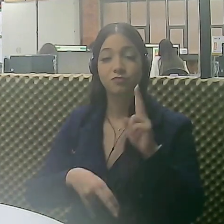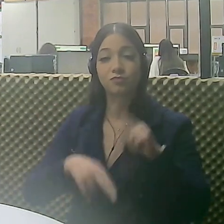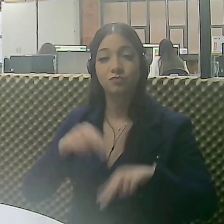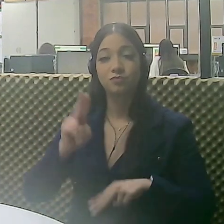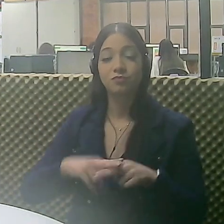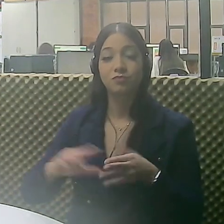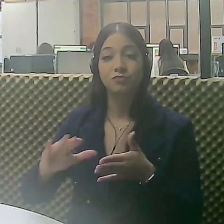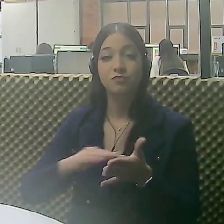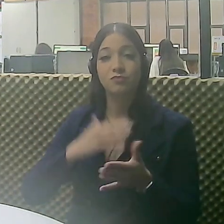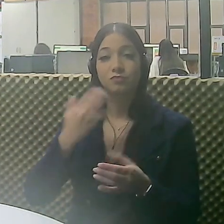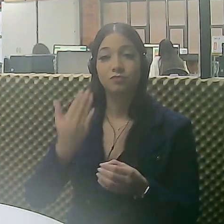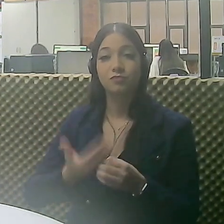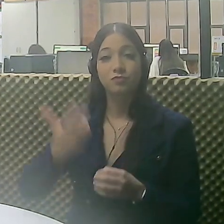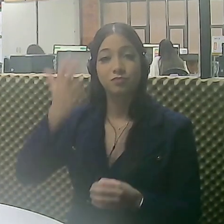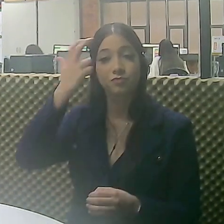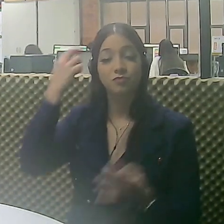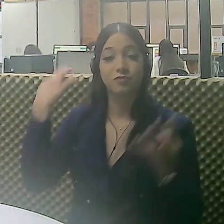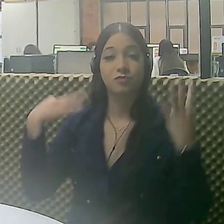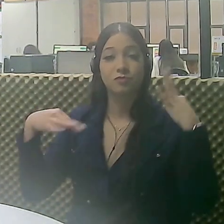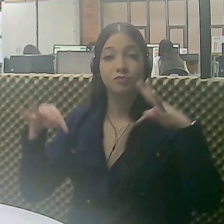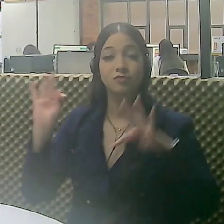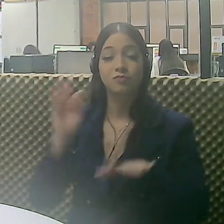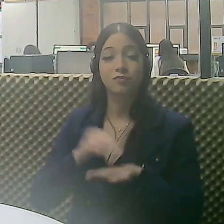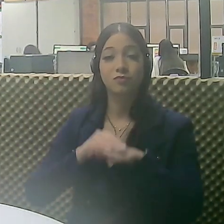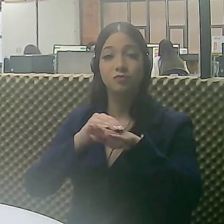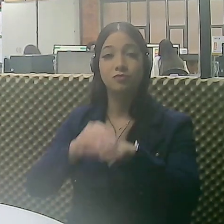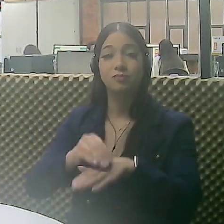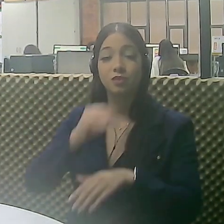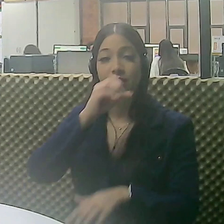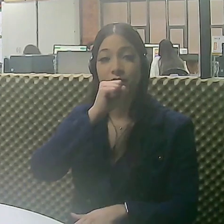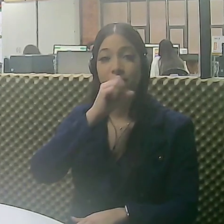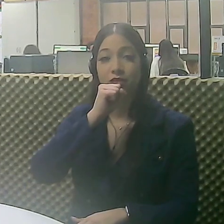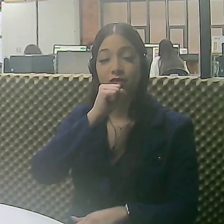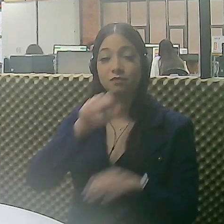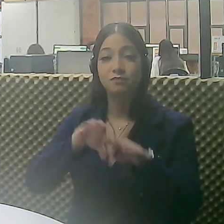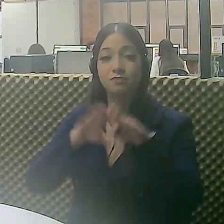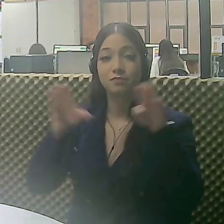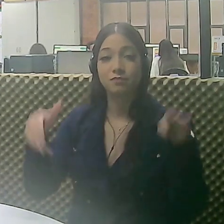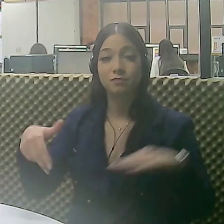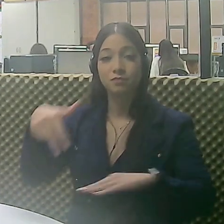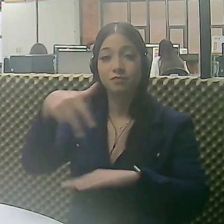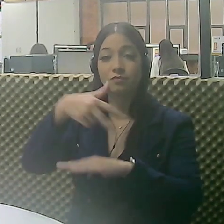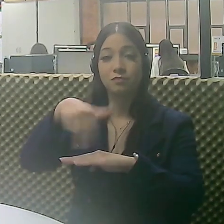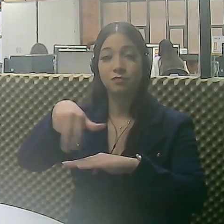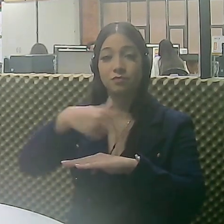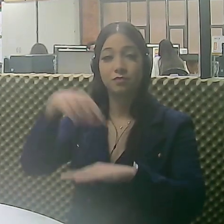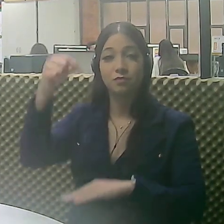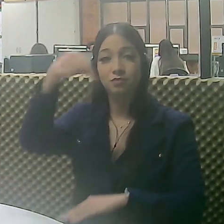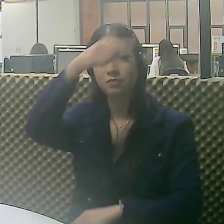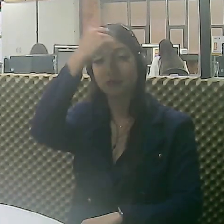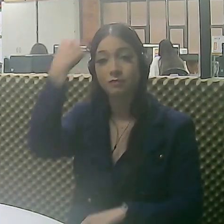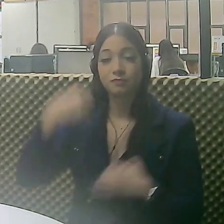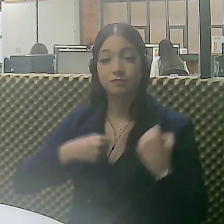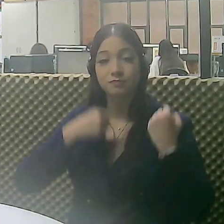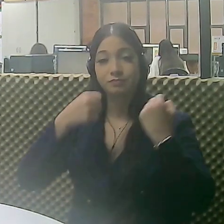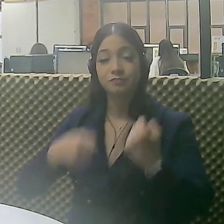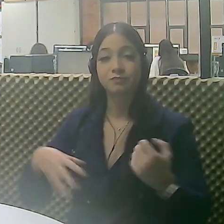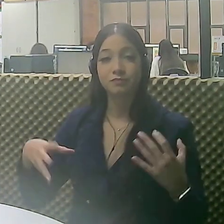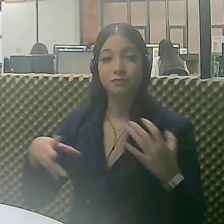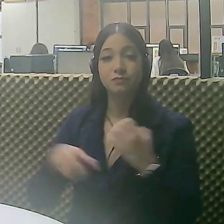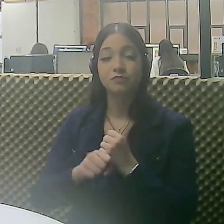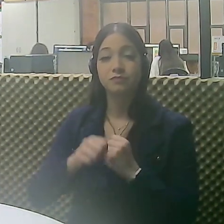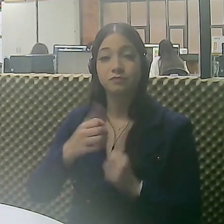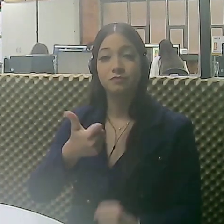a Secretaria Municipal de Cultura e Turismo levou, no último sábado, o palco móvel até o bairro São Jorge. Ao todo,